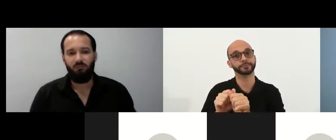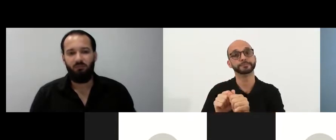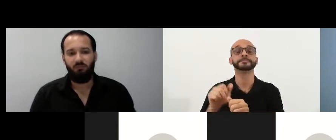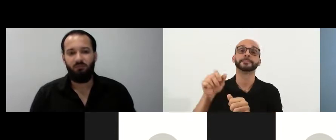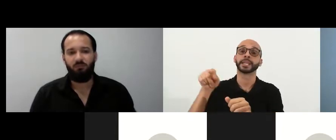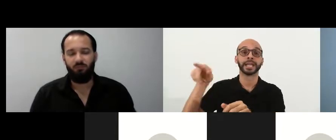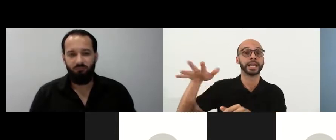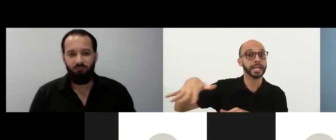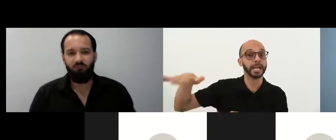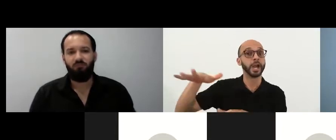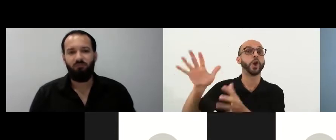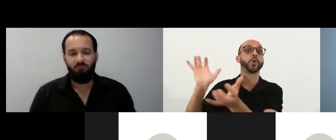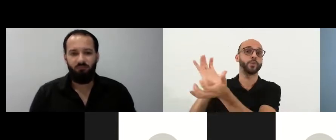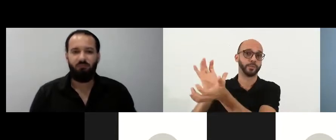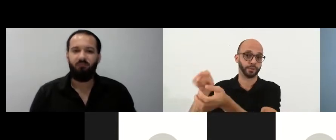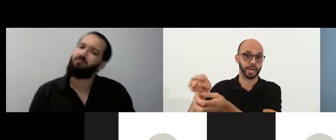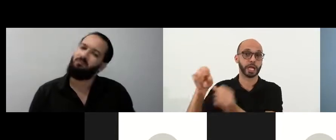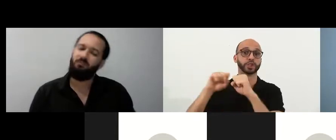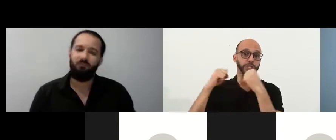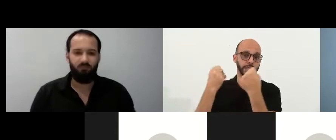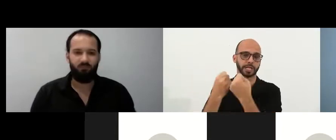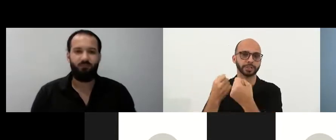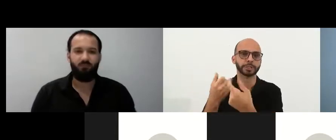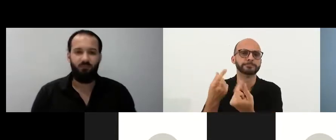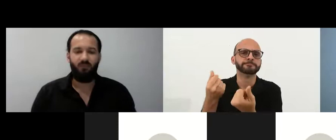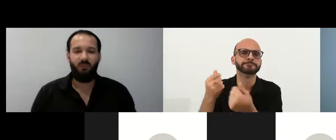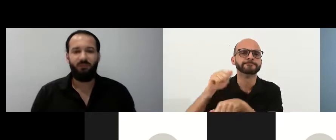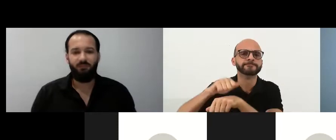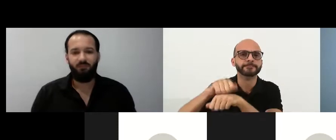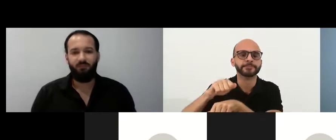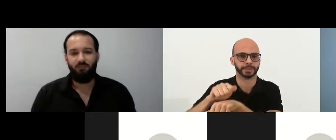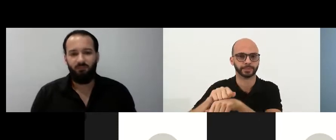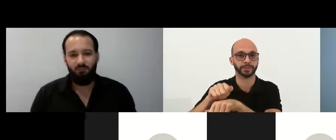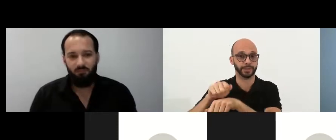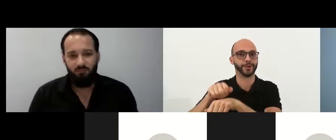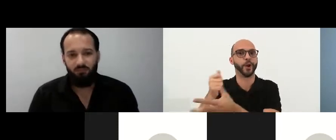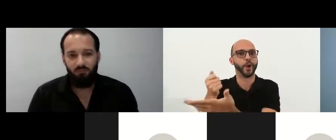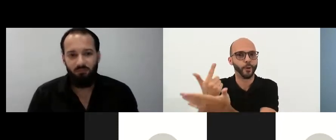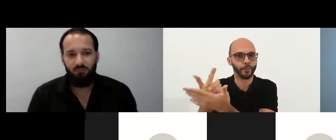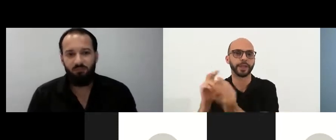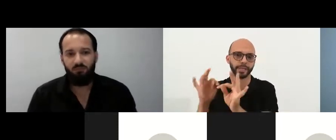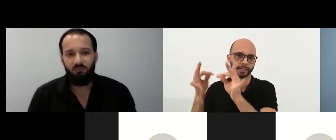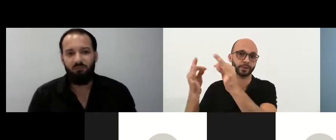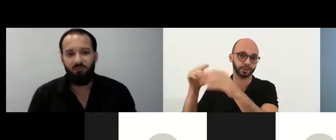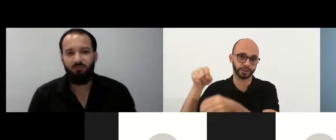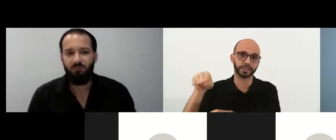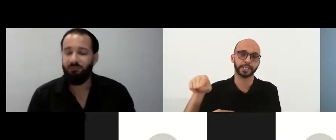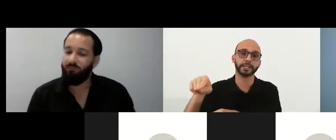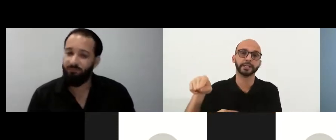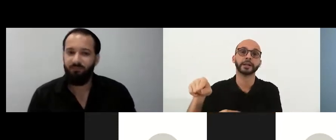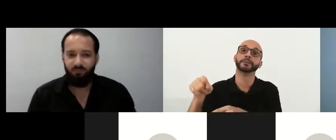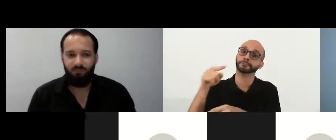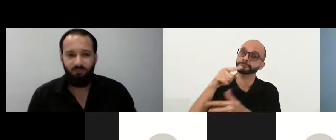desse processo de ensino. Né, a área, né, os grupos, né, a sociedade, ela